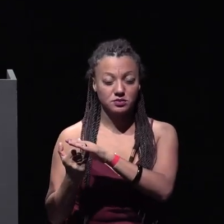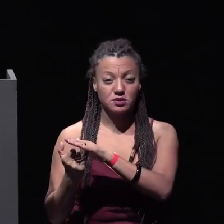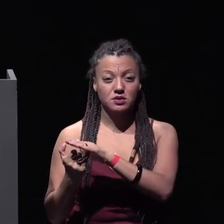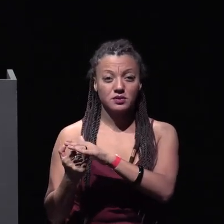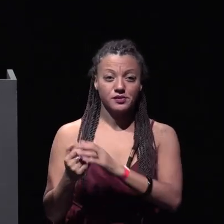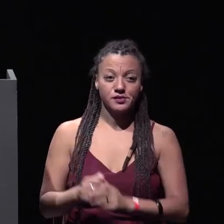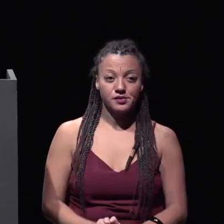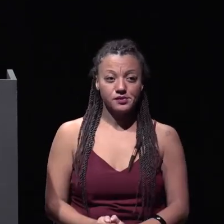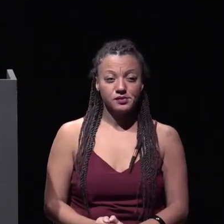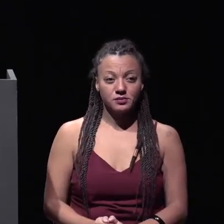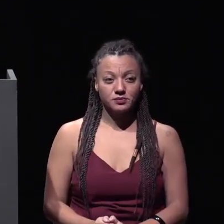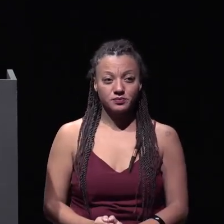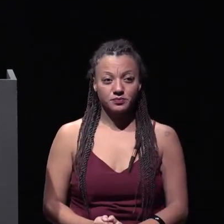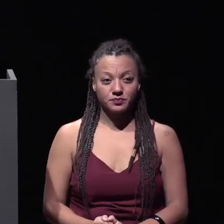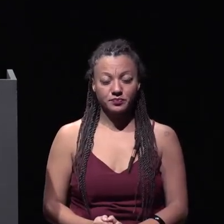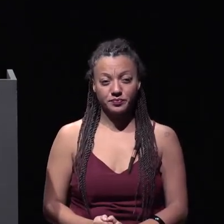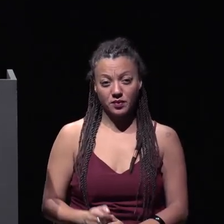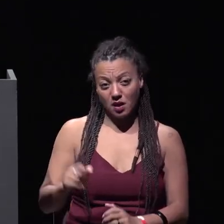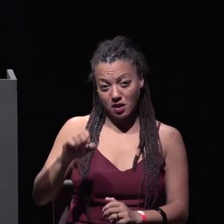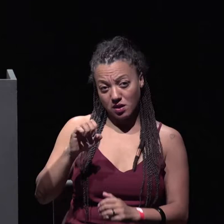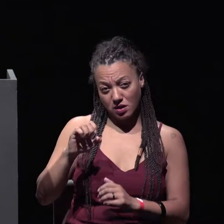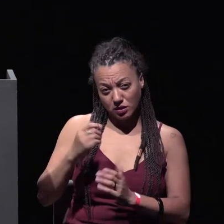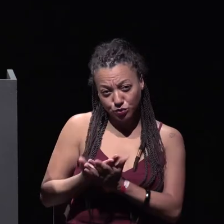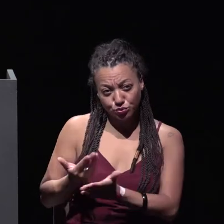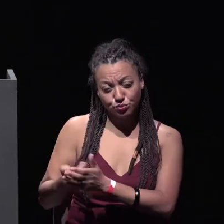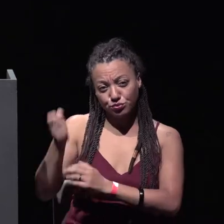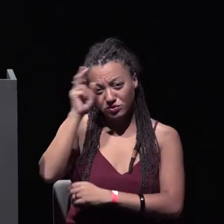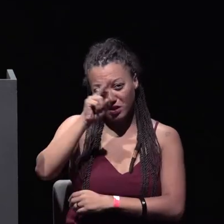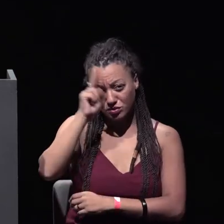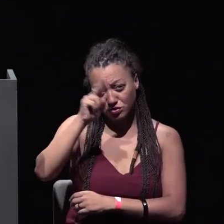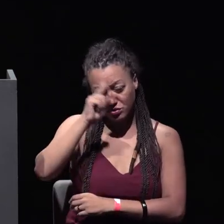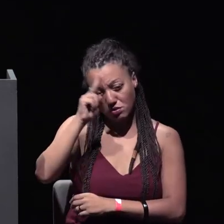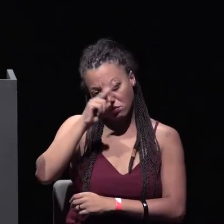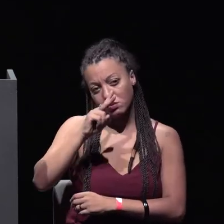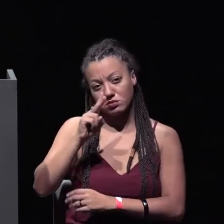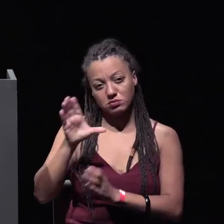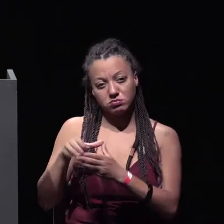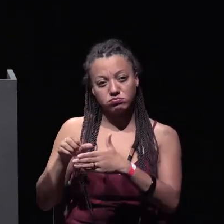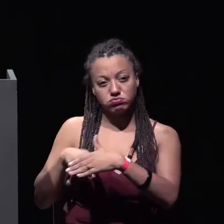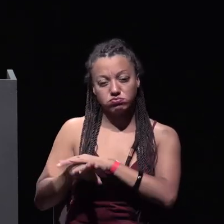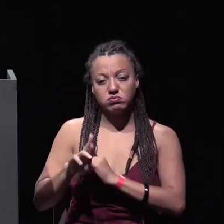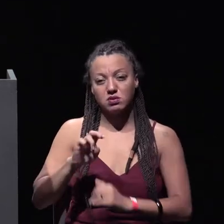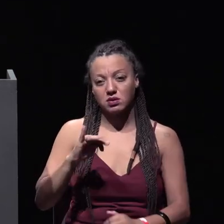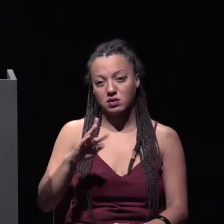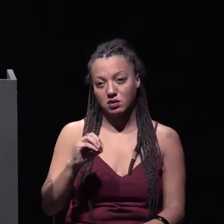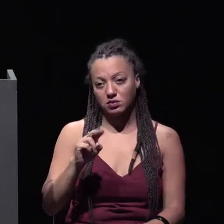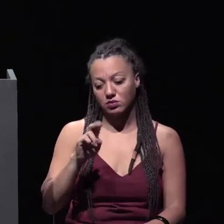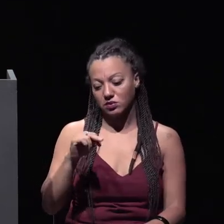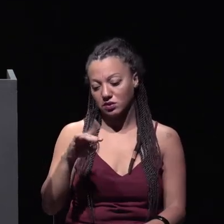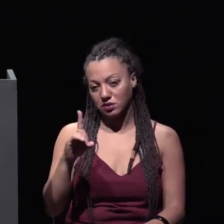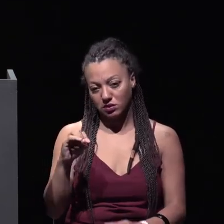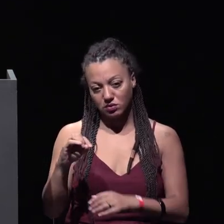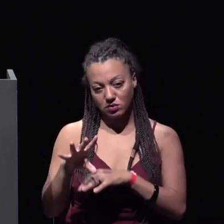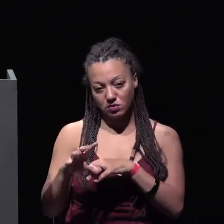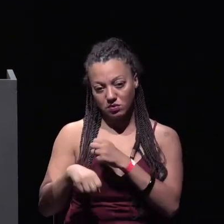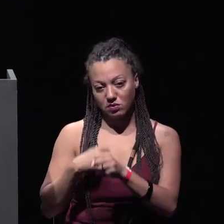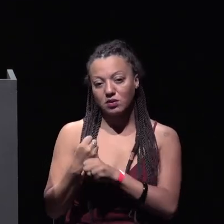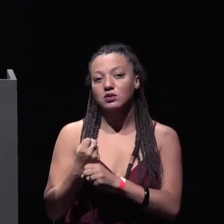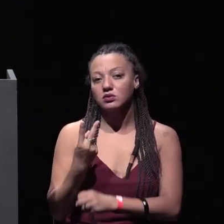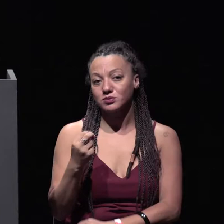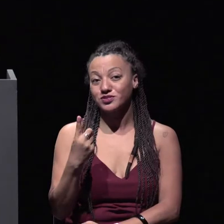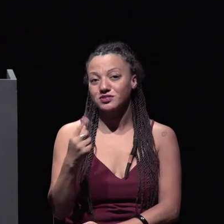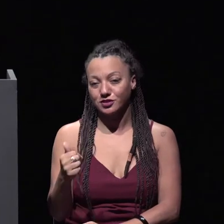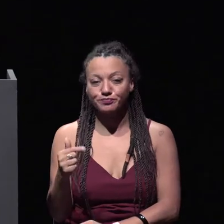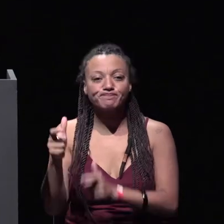for the study of estoque rose em colégios reino unido 2017 dedica se ao estudo